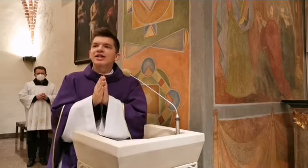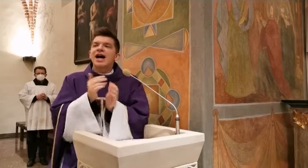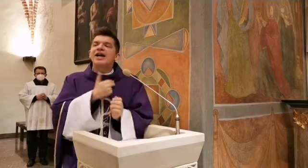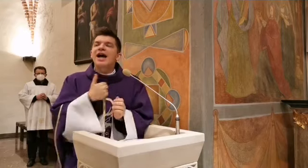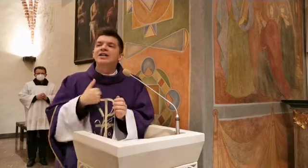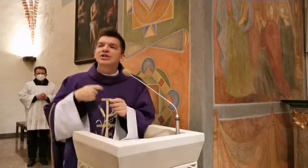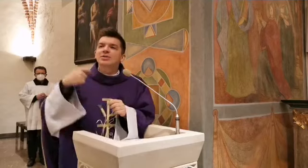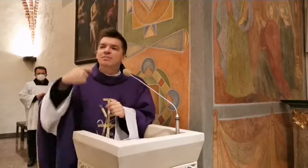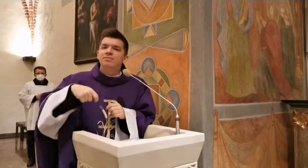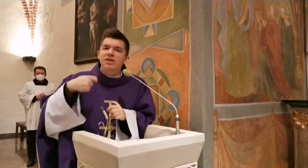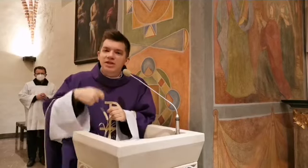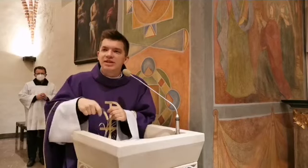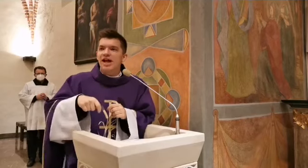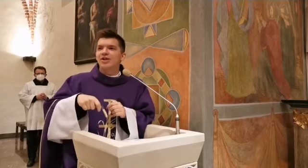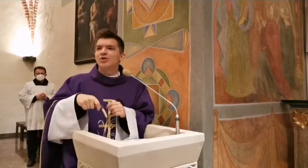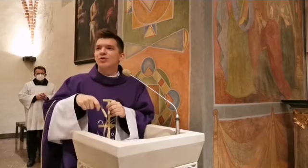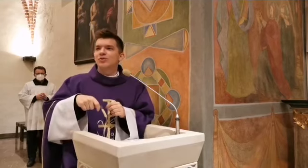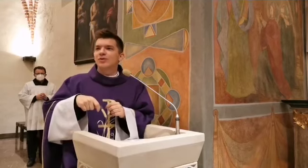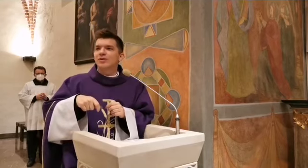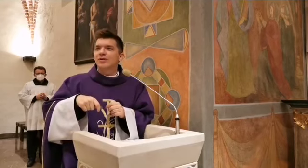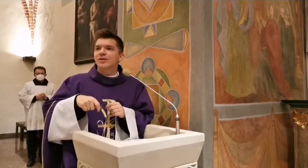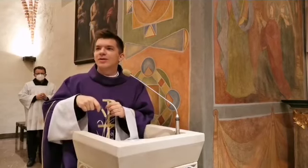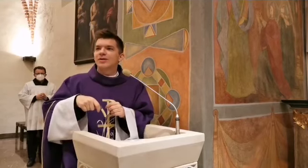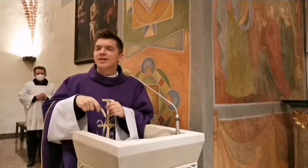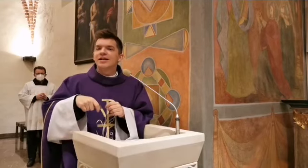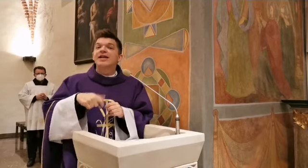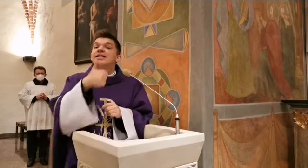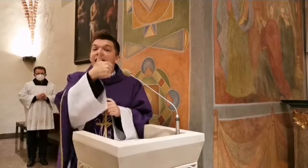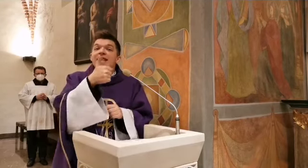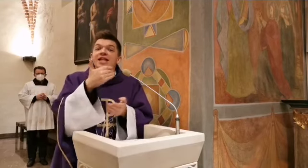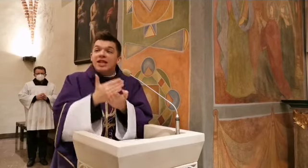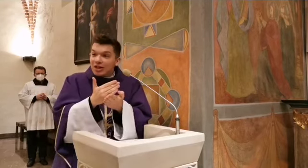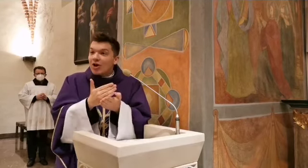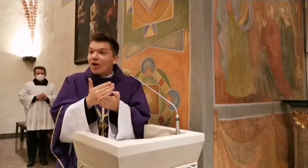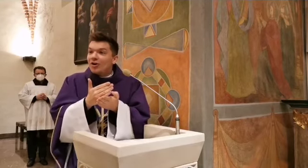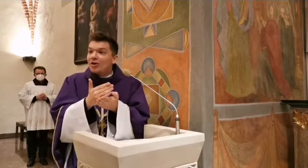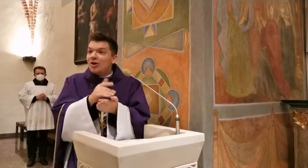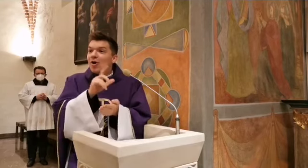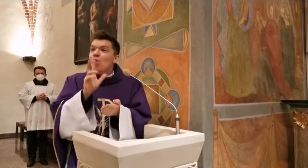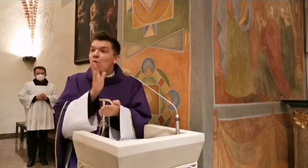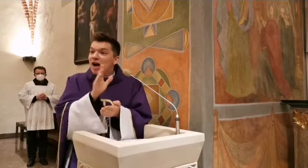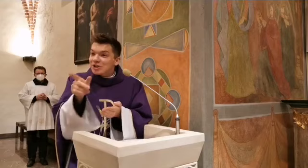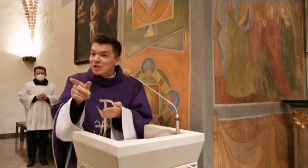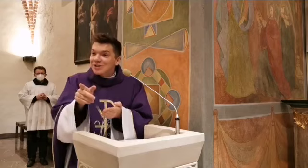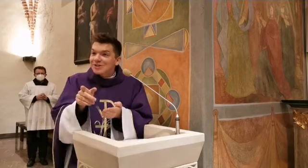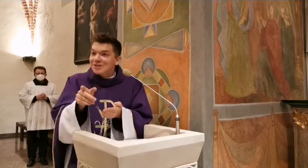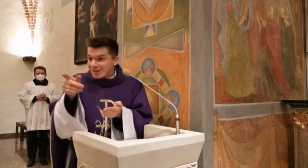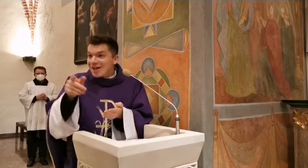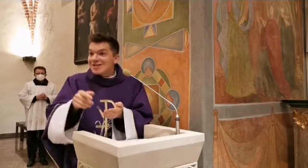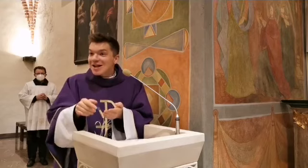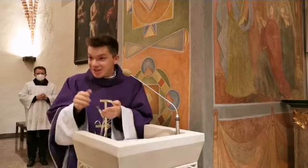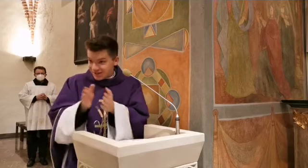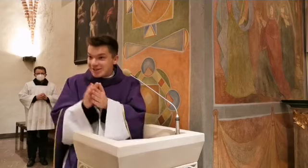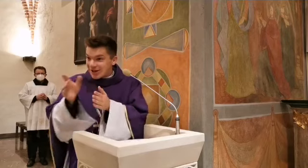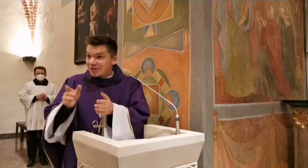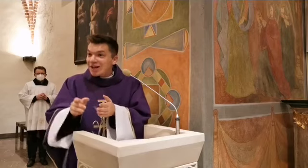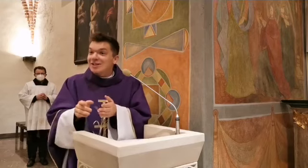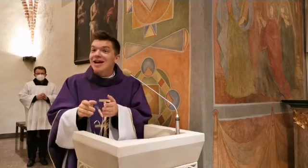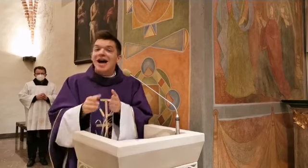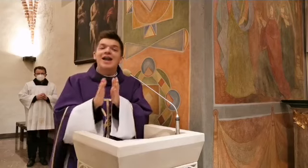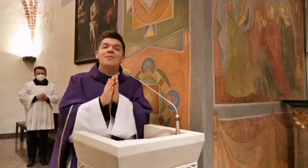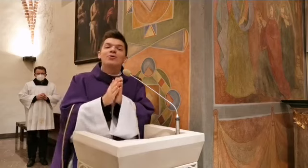Módlmy się za naszych ministrantów. Jest jeden tylko, Łukasz jest.